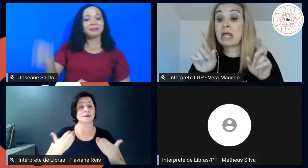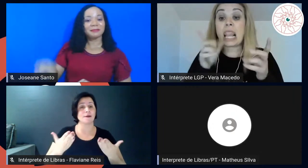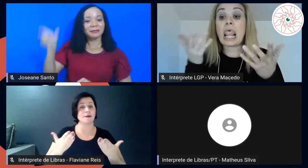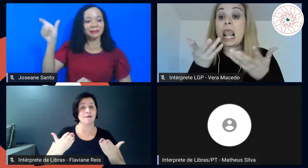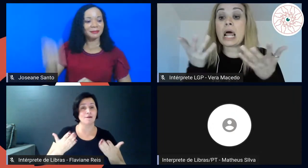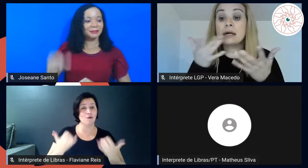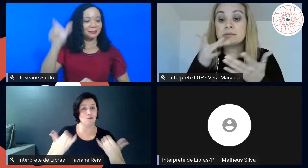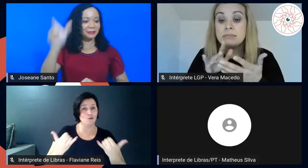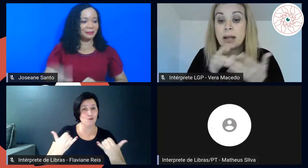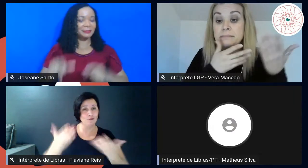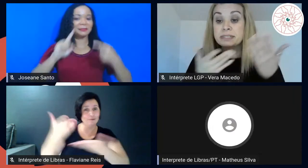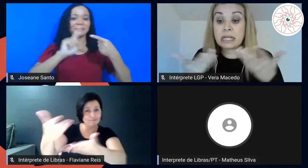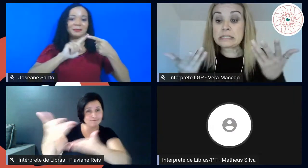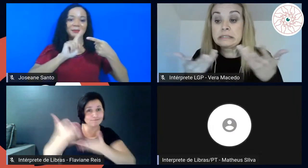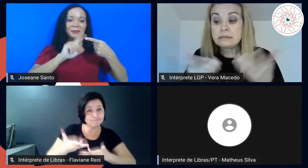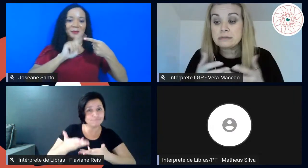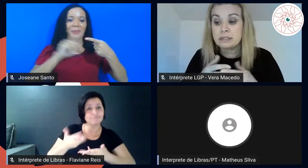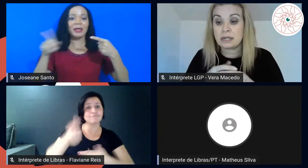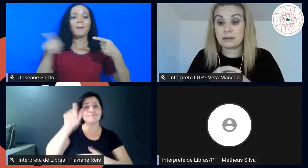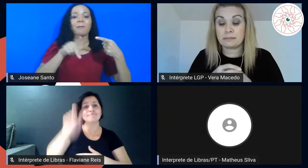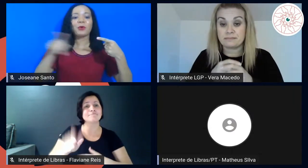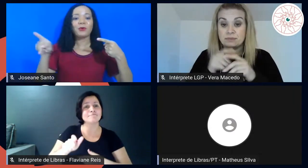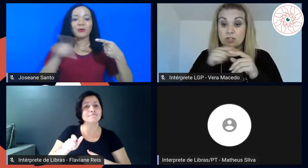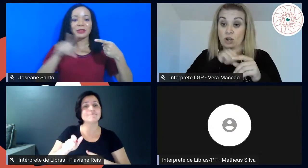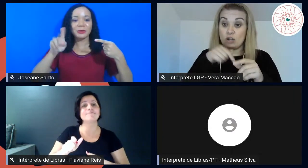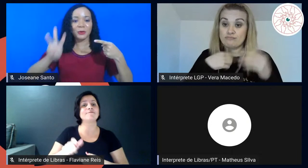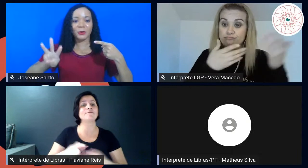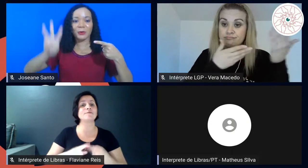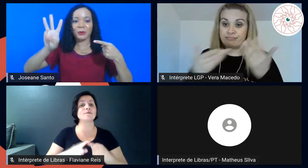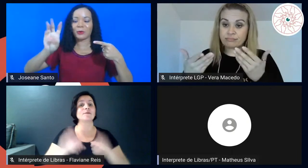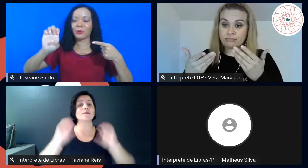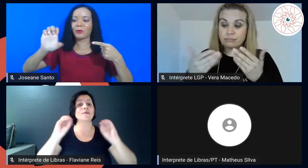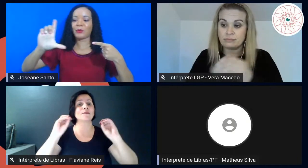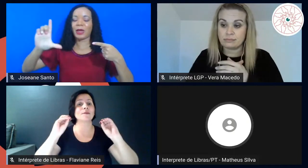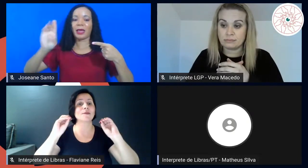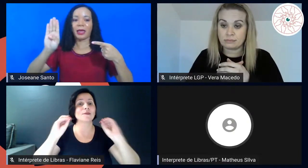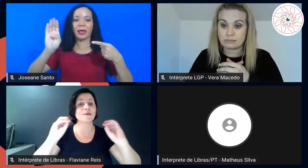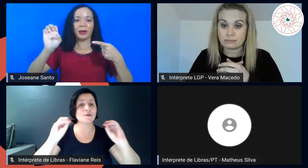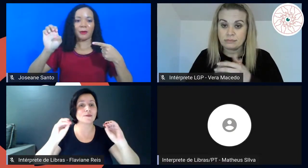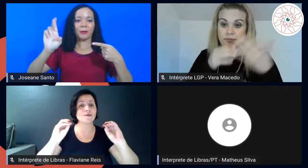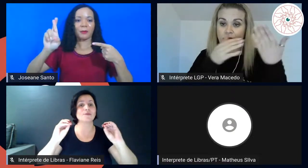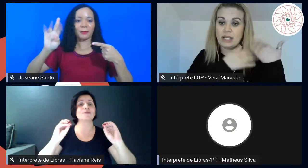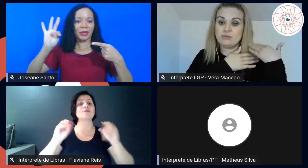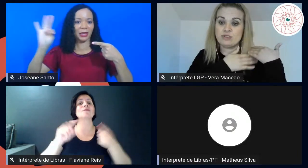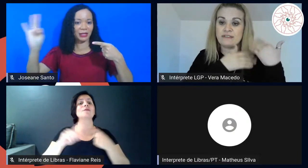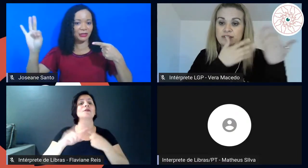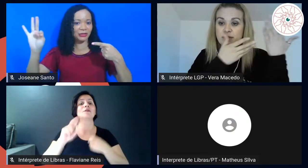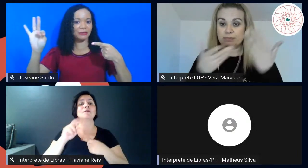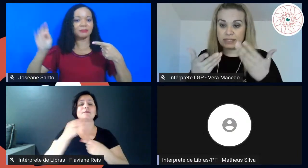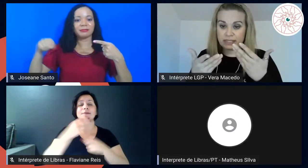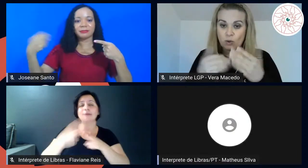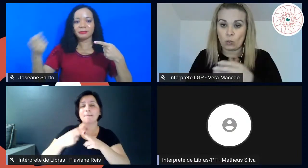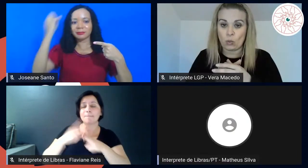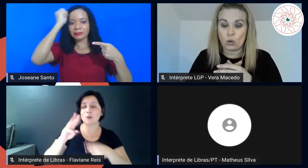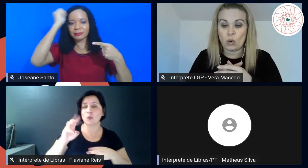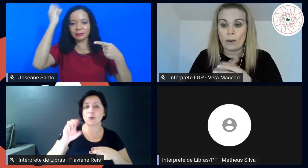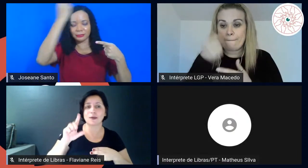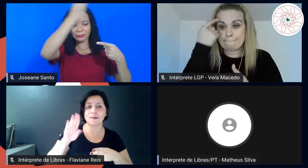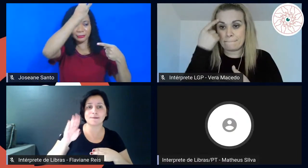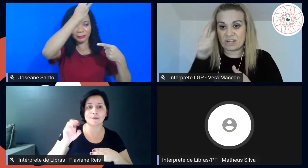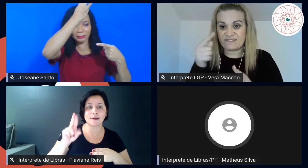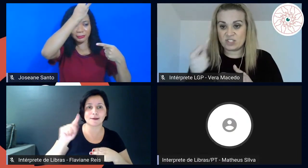que iremos apresentar. E para tanto, convidamos o os responsáveis pela apresentação, o